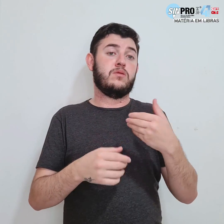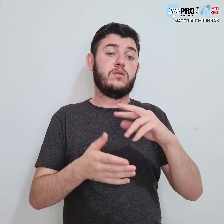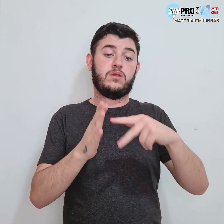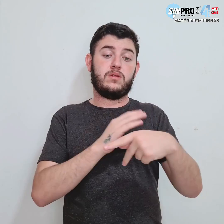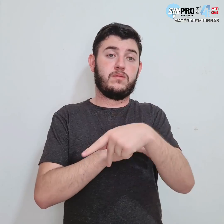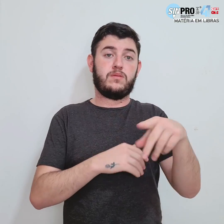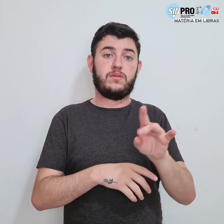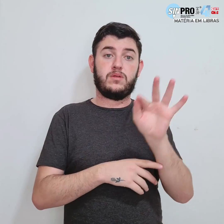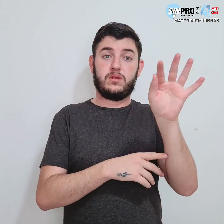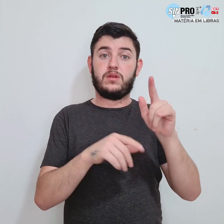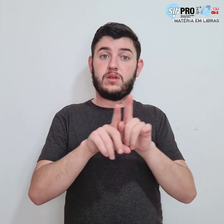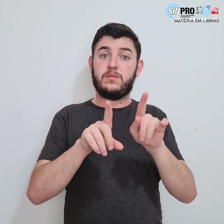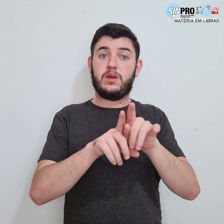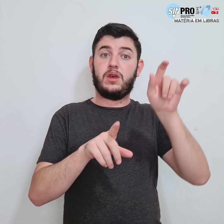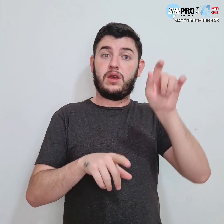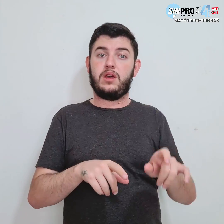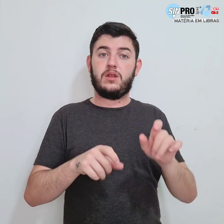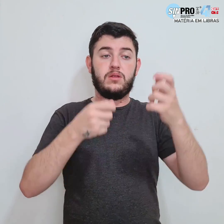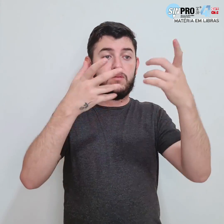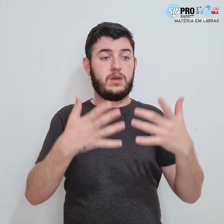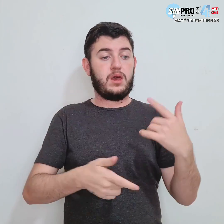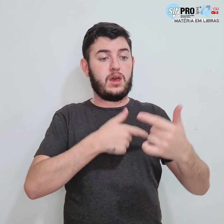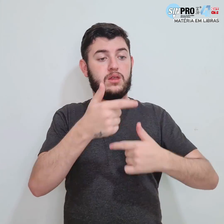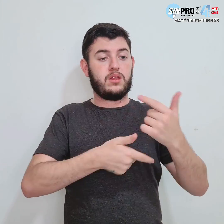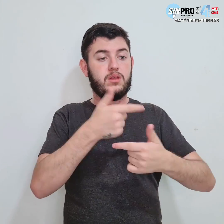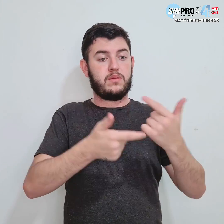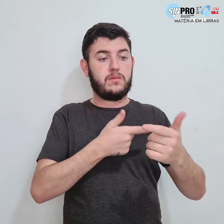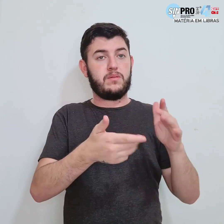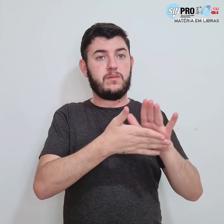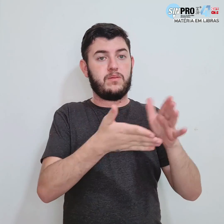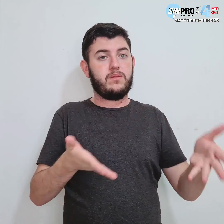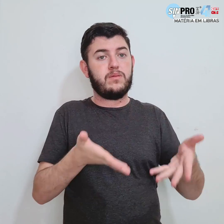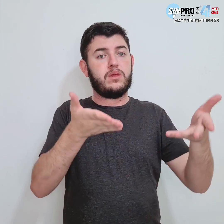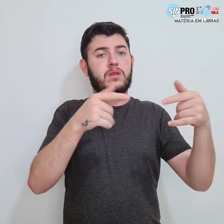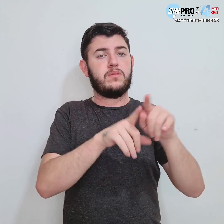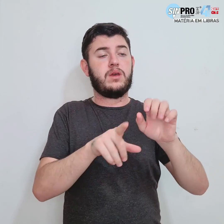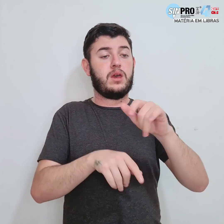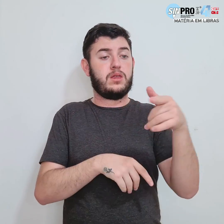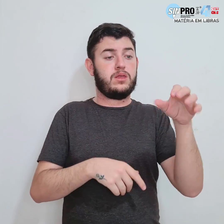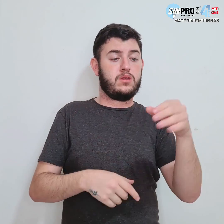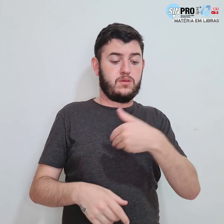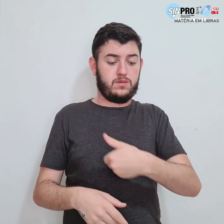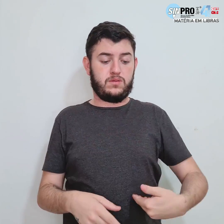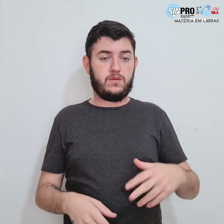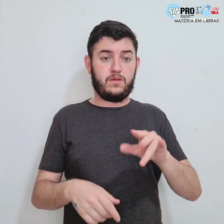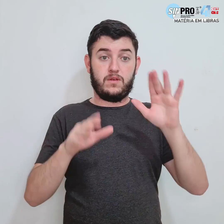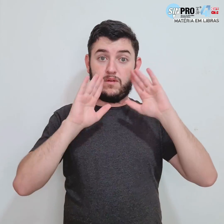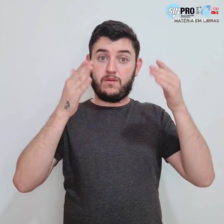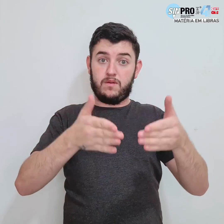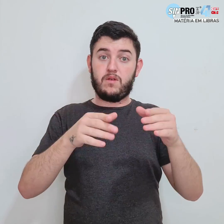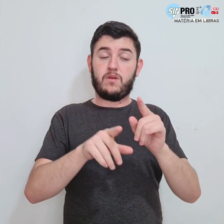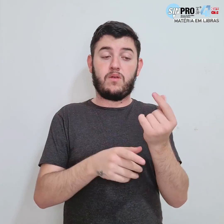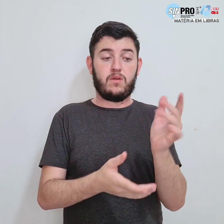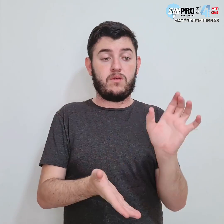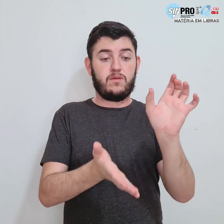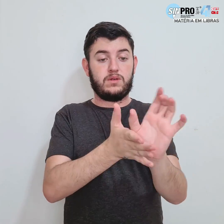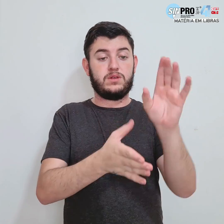importante devido à socialização que ela promove. As ações governamentais deveriam ter como foco o investimento na